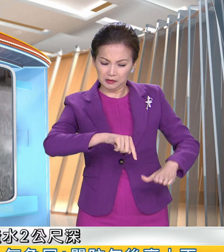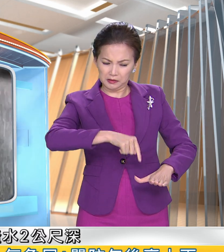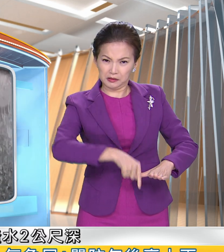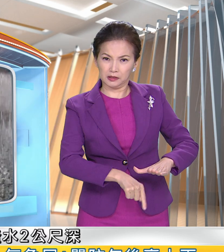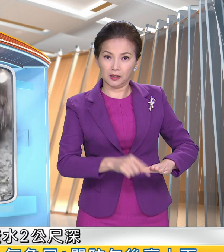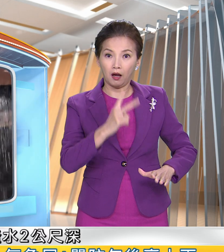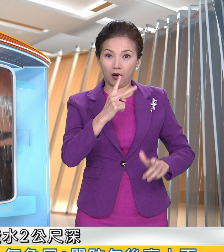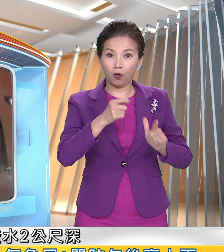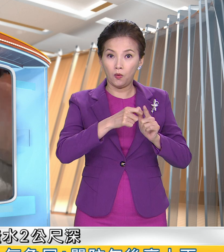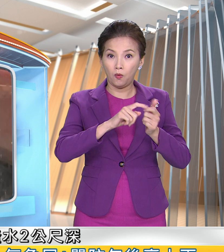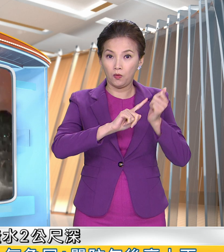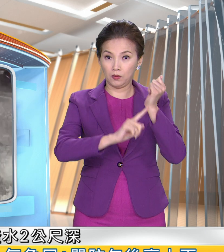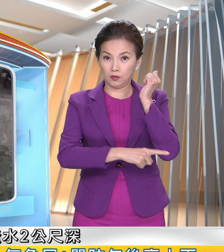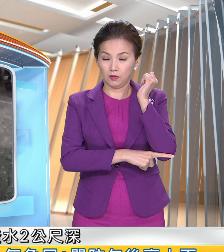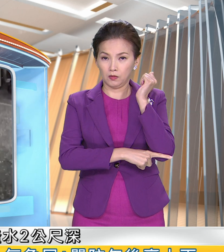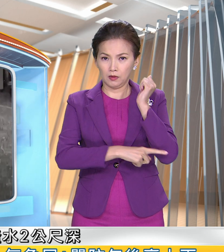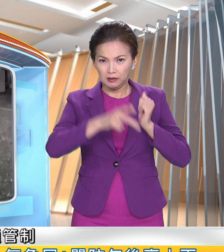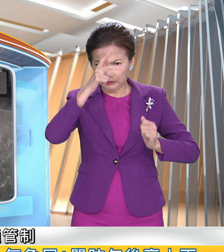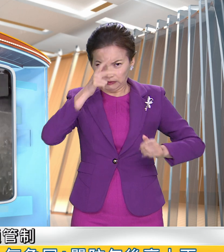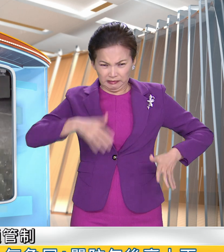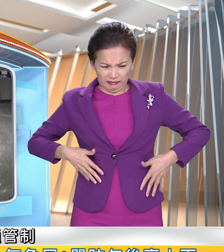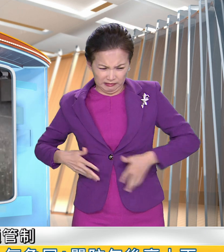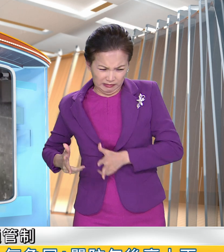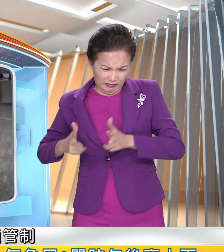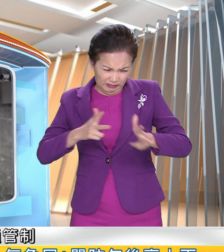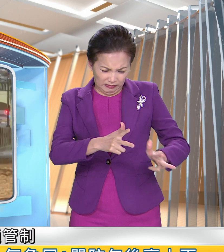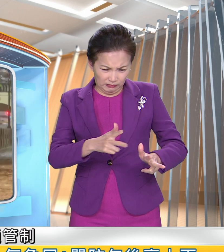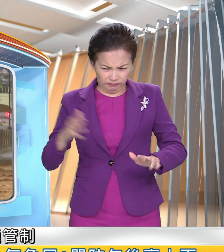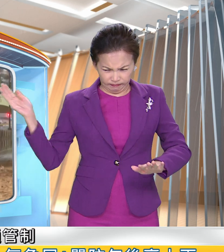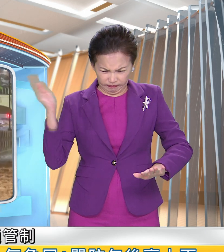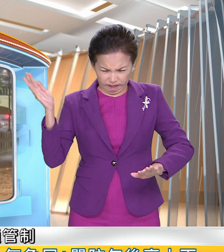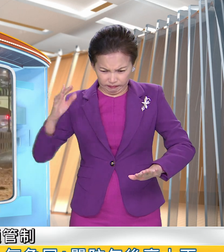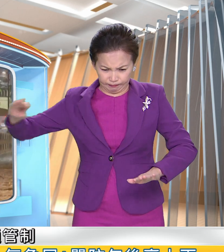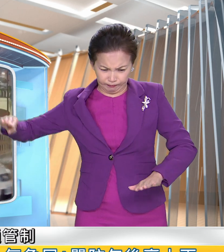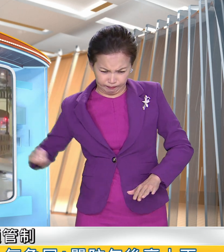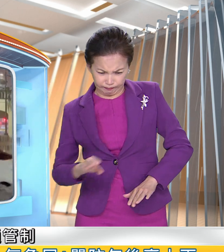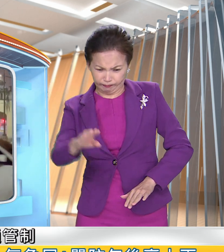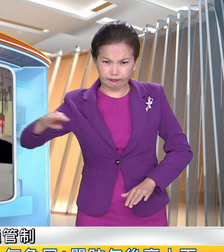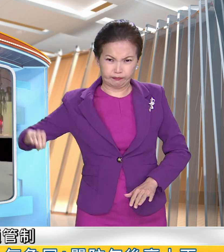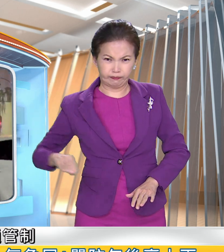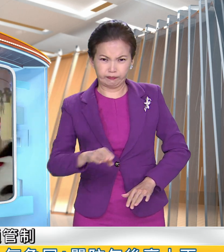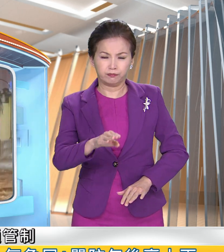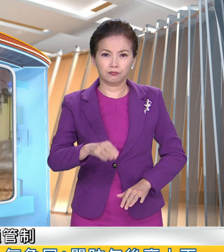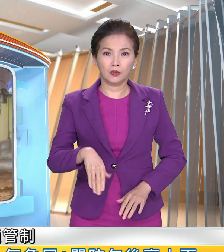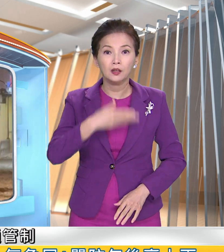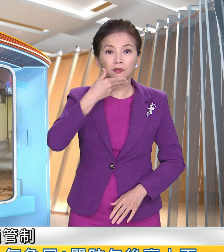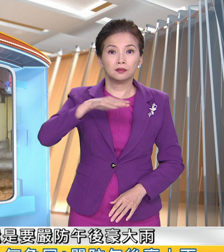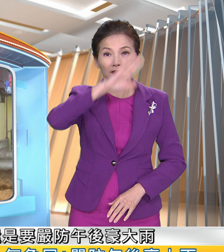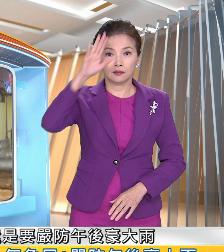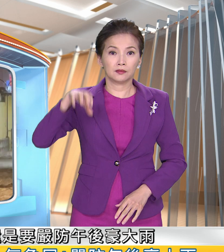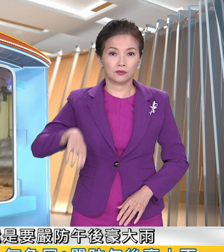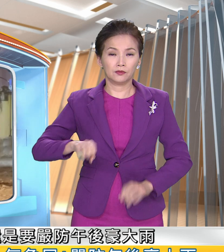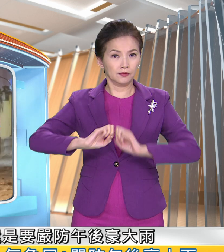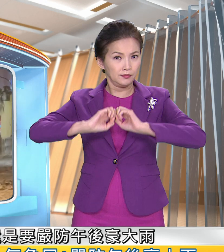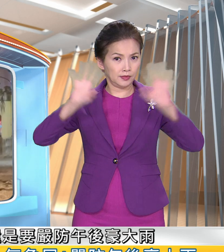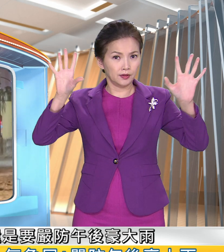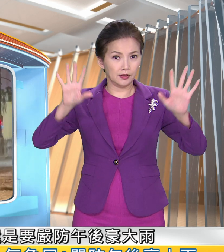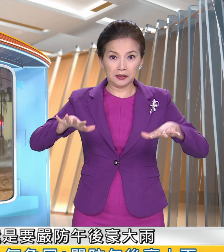水2公尺深，警方赶到现场交通管制。气象局提醒，今